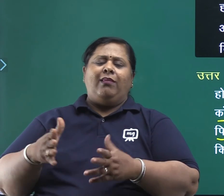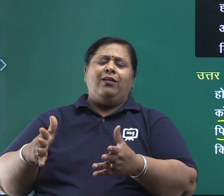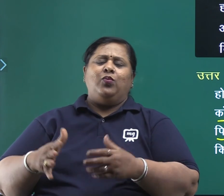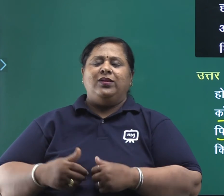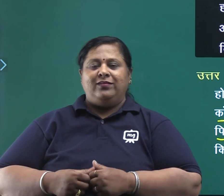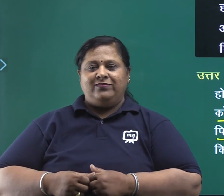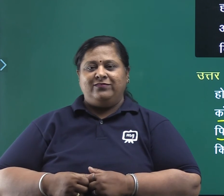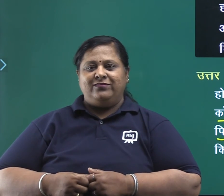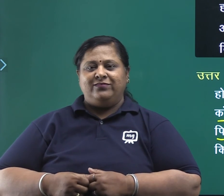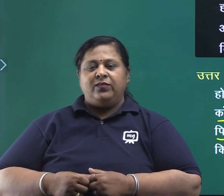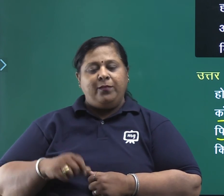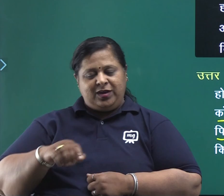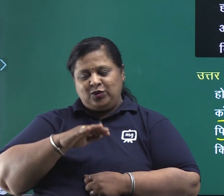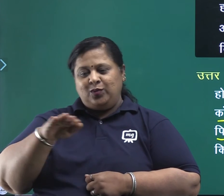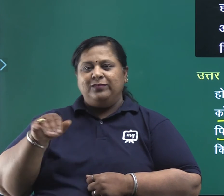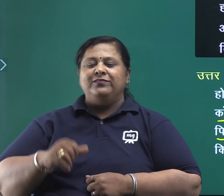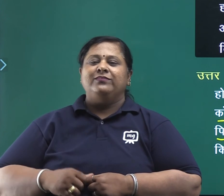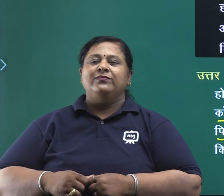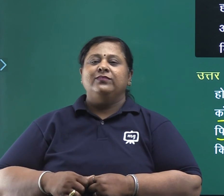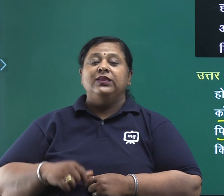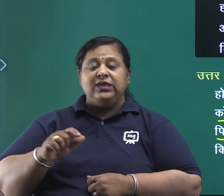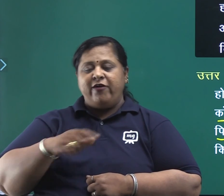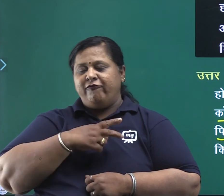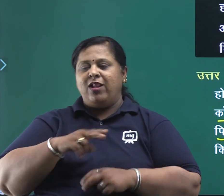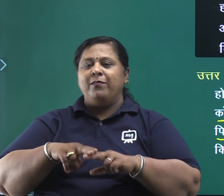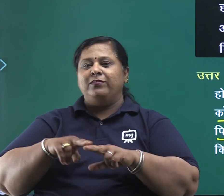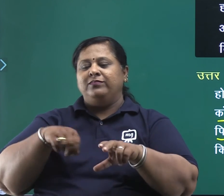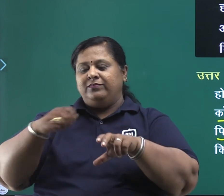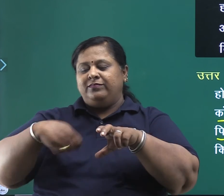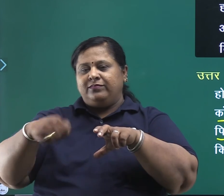होती। बच्चों, यह फिल्म